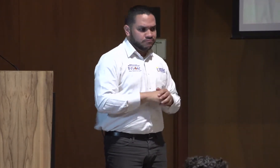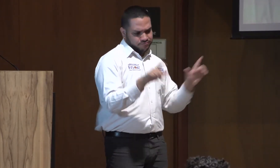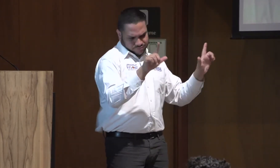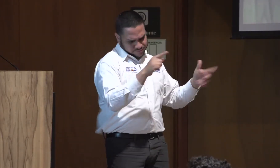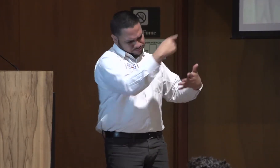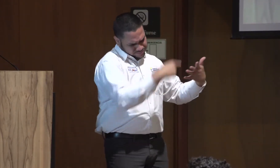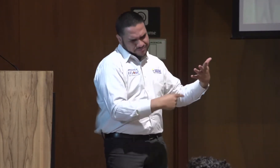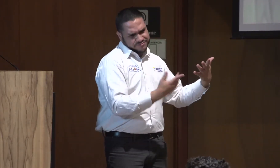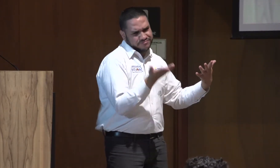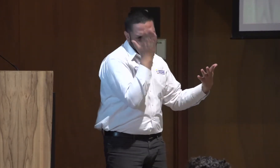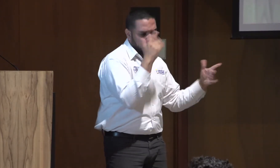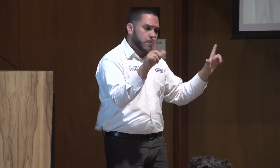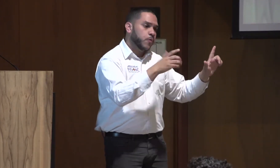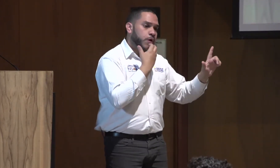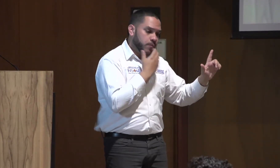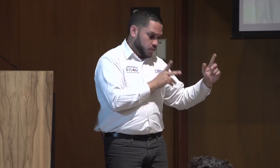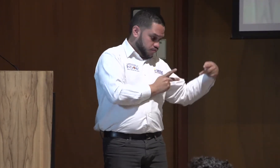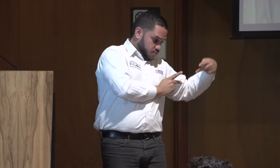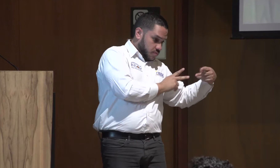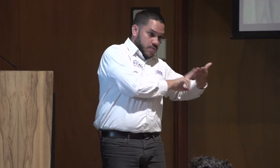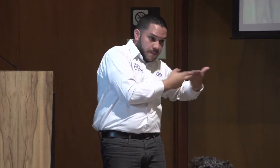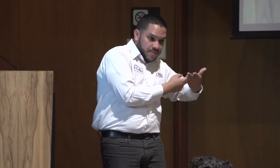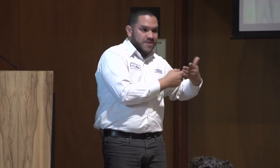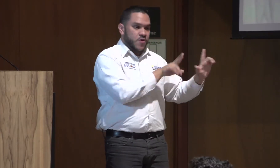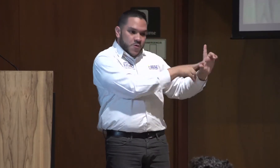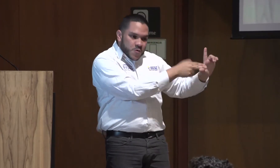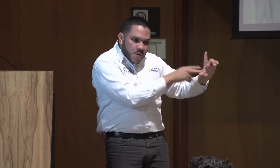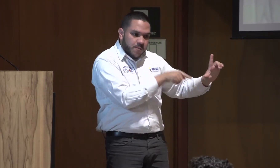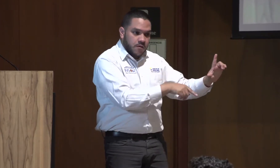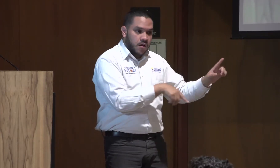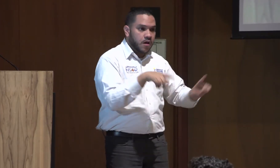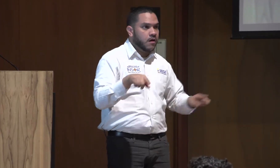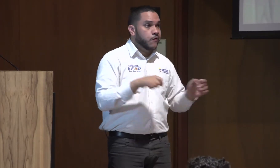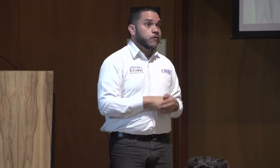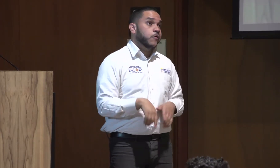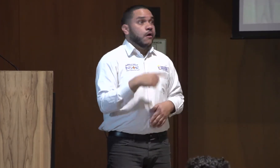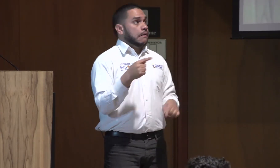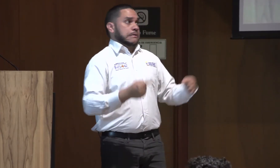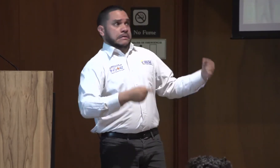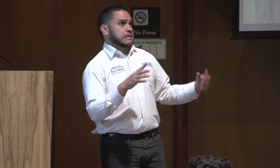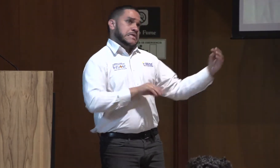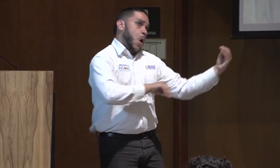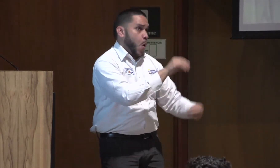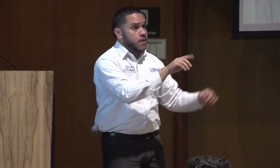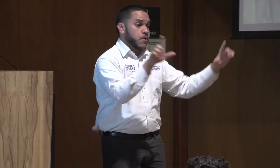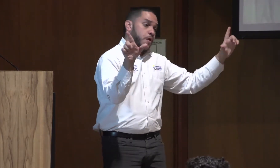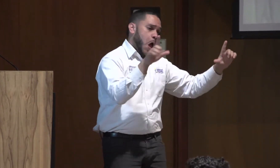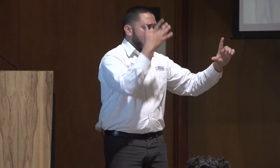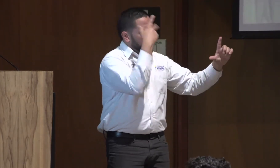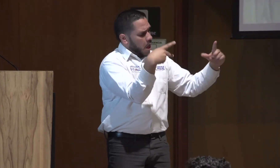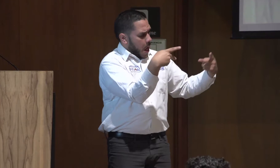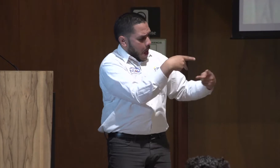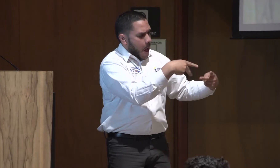ha hecho que salga el recuadro con grandes debates, por qué le quitan el 33avo del televisor